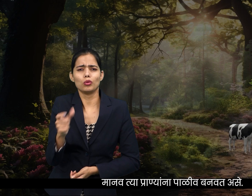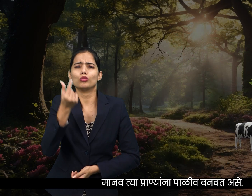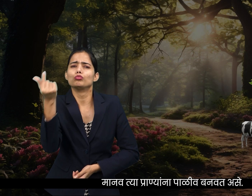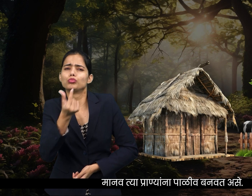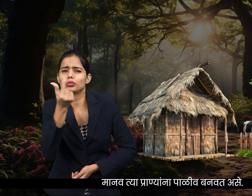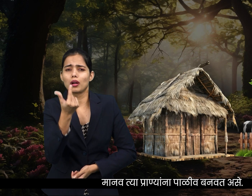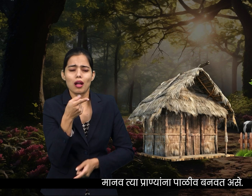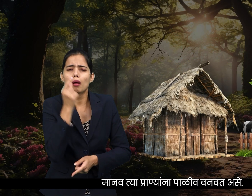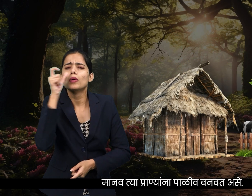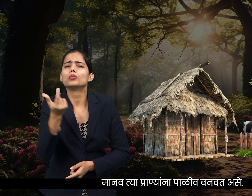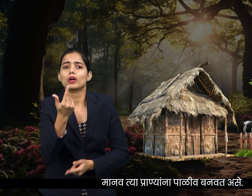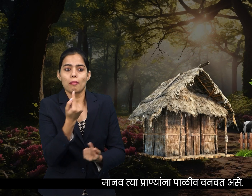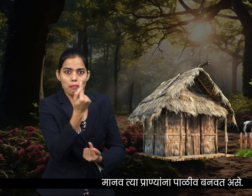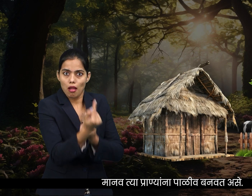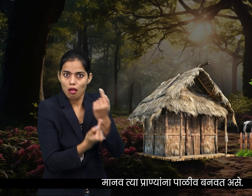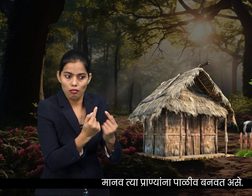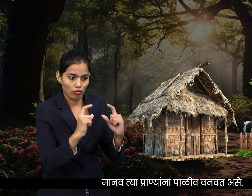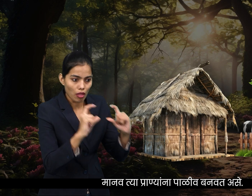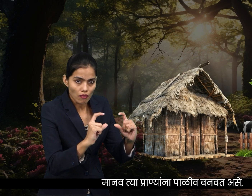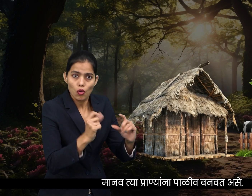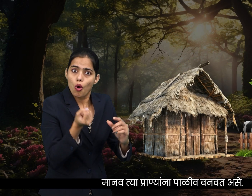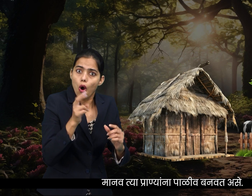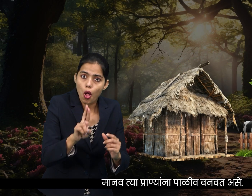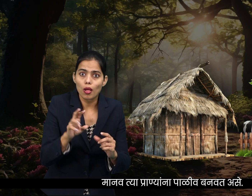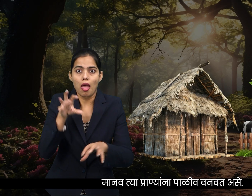मानव त्या प्राण्यांना पाळीव बनवत असे.